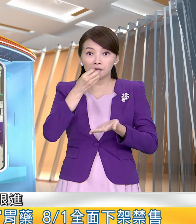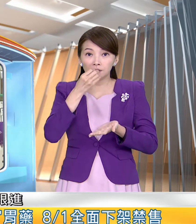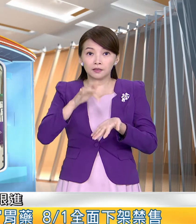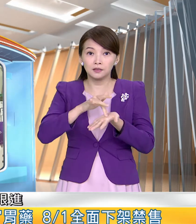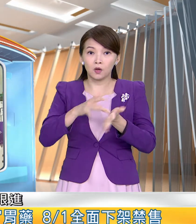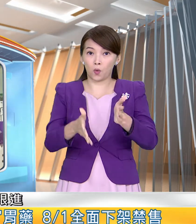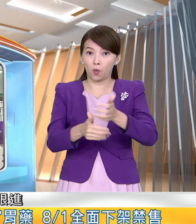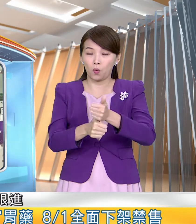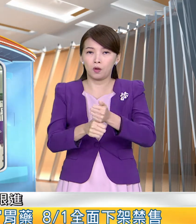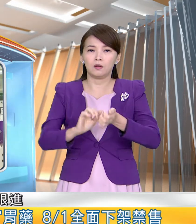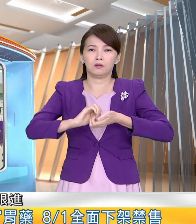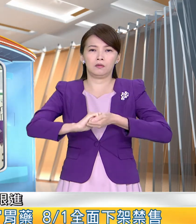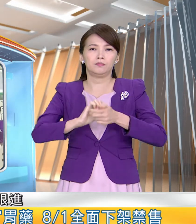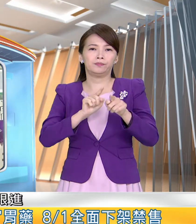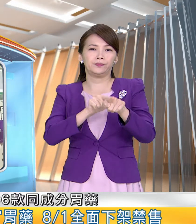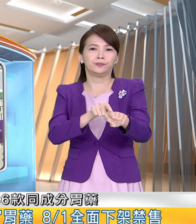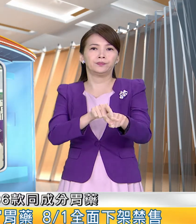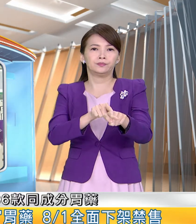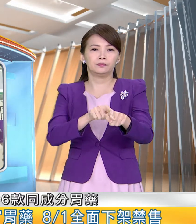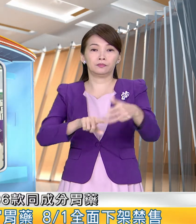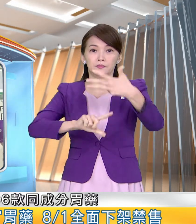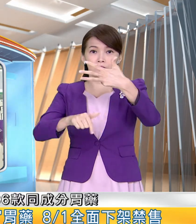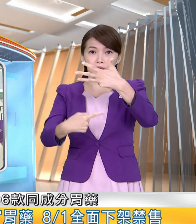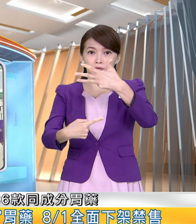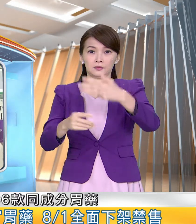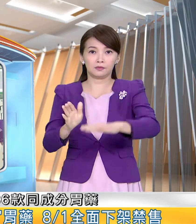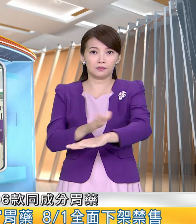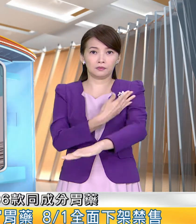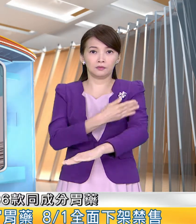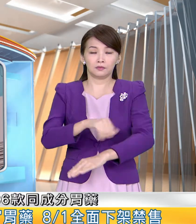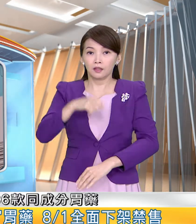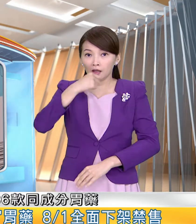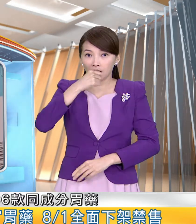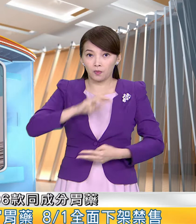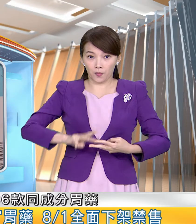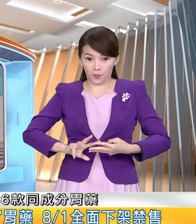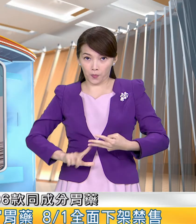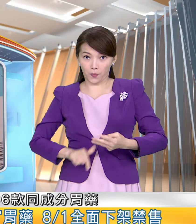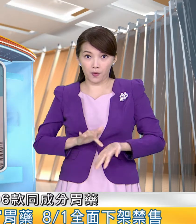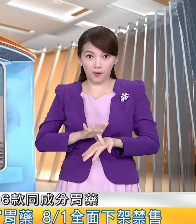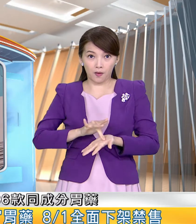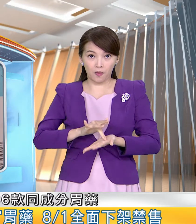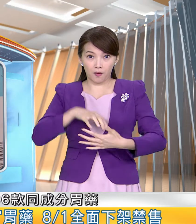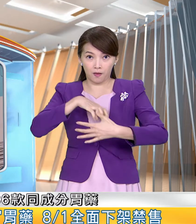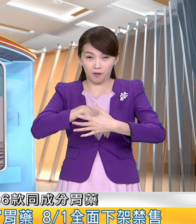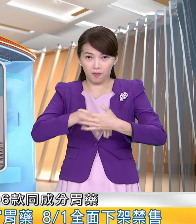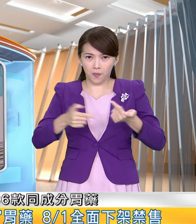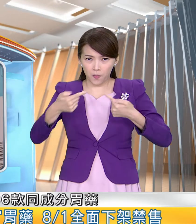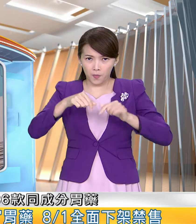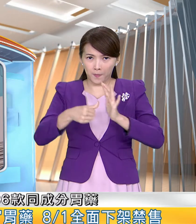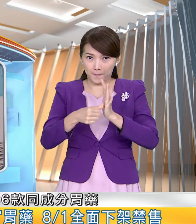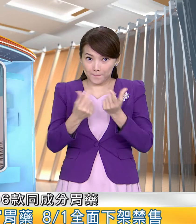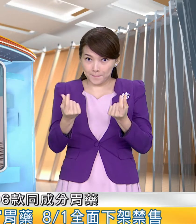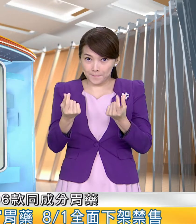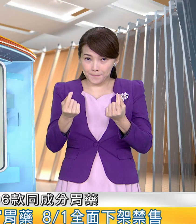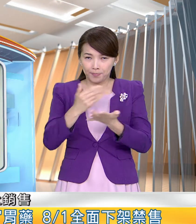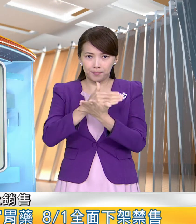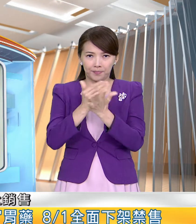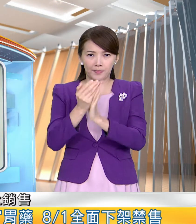署也决定跟进，从8月1号起，国内36款同成分的胃药全